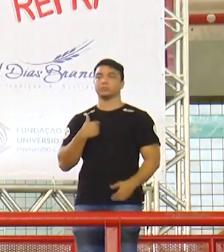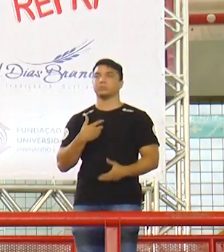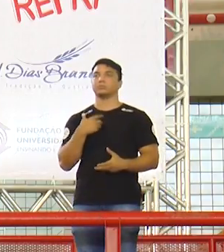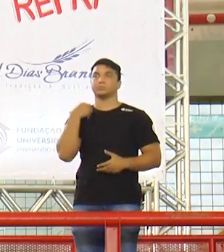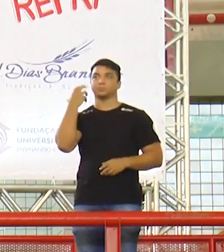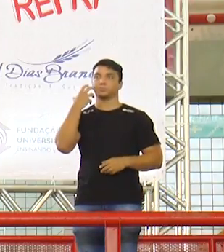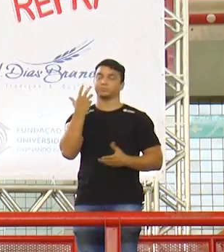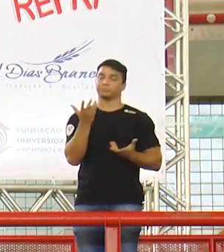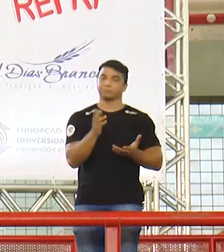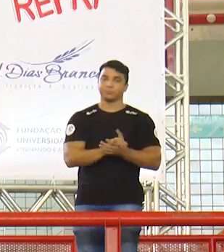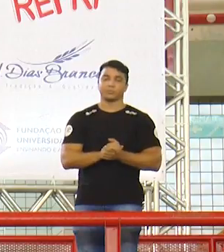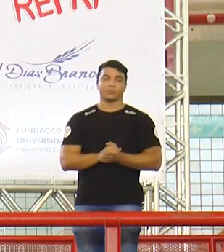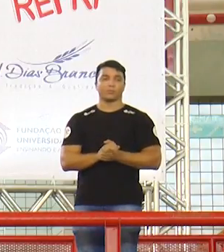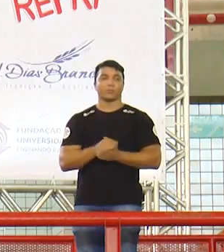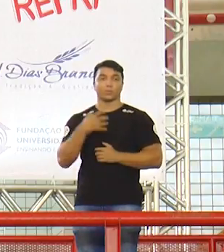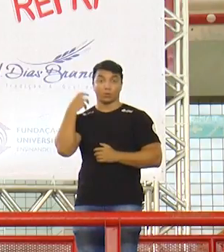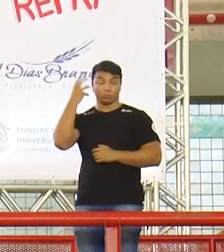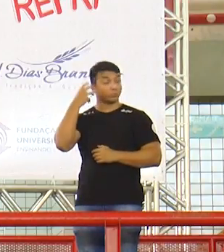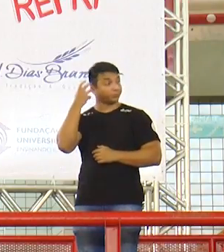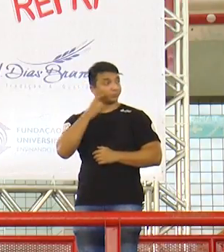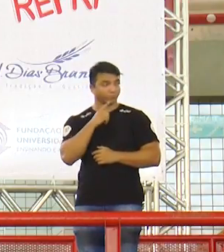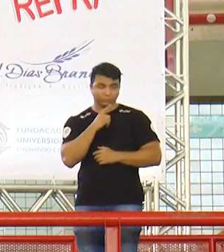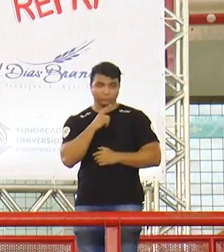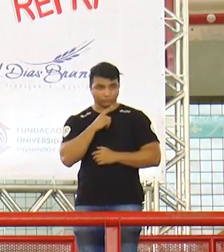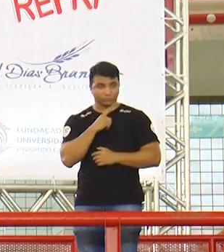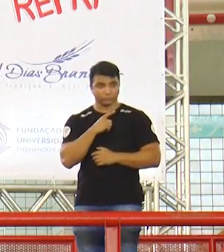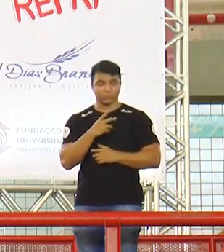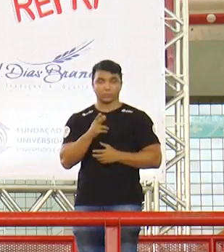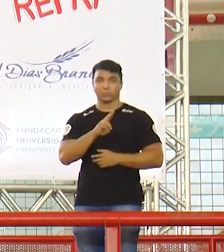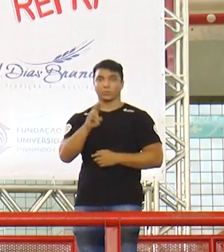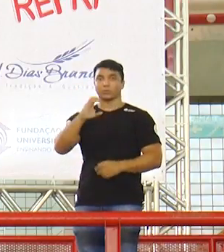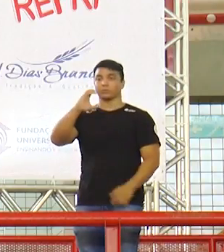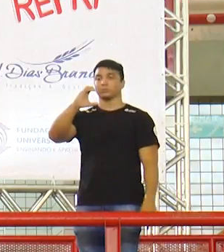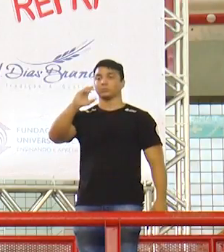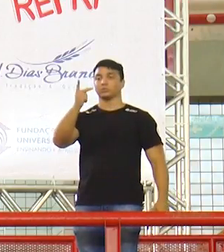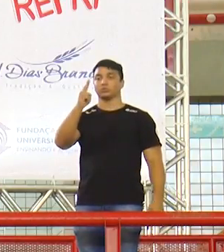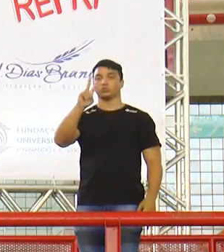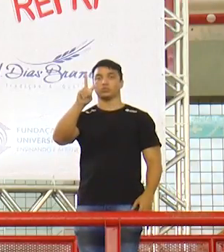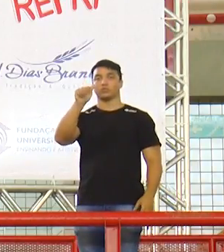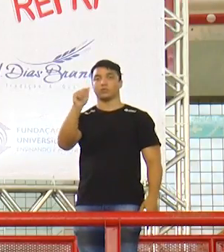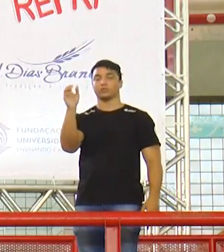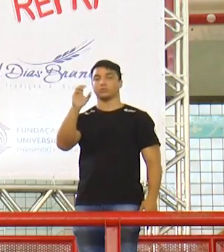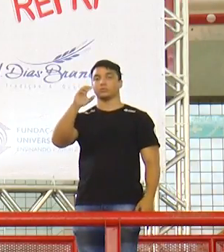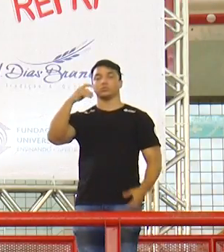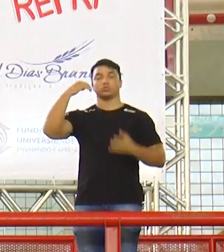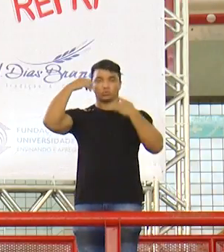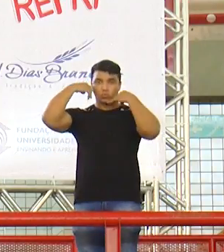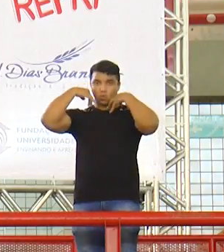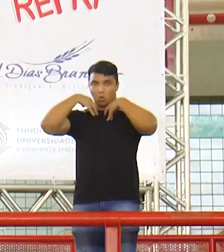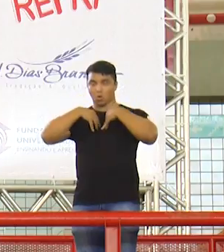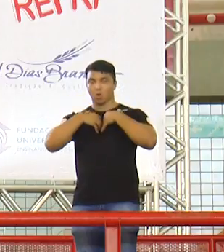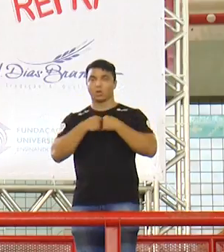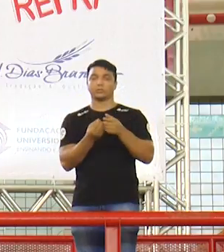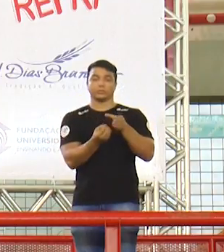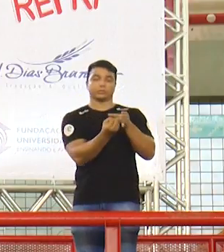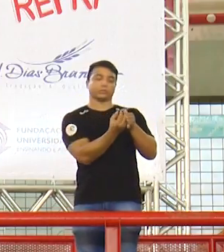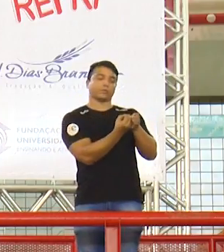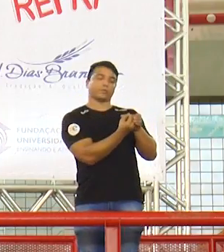e saltitando. Aí ele cantou essa canção. Chama-se Chuva, Suor e Cerveja.